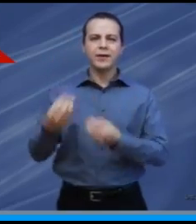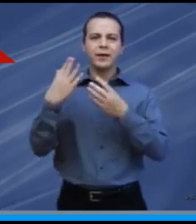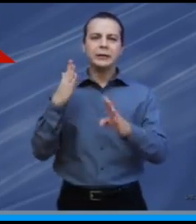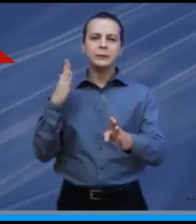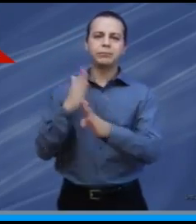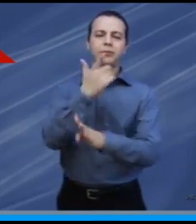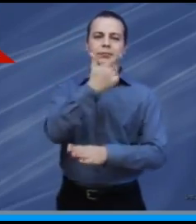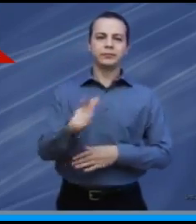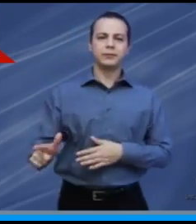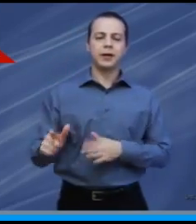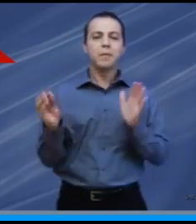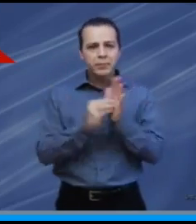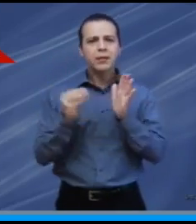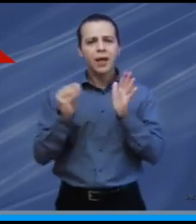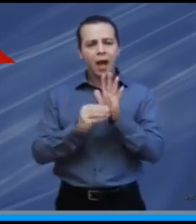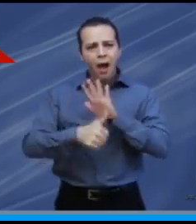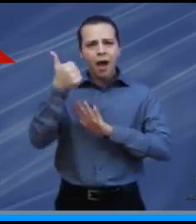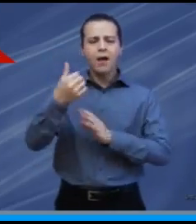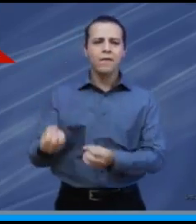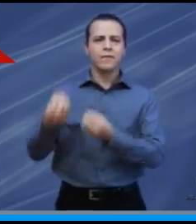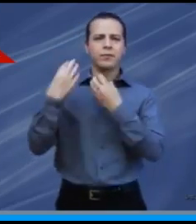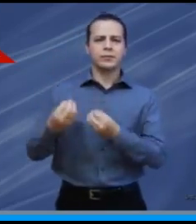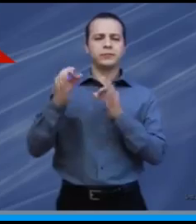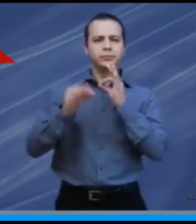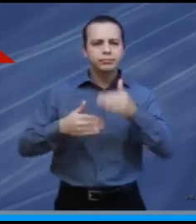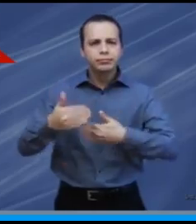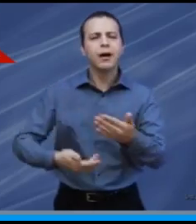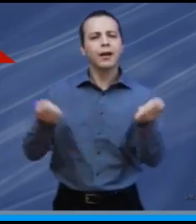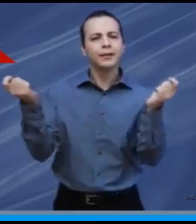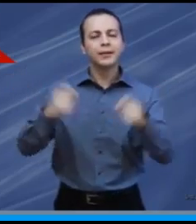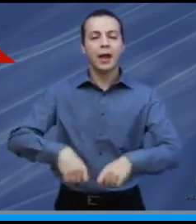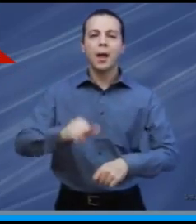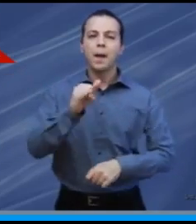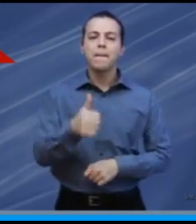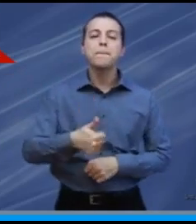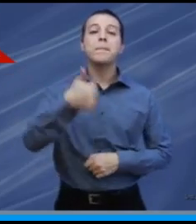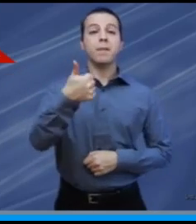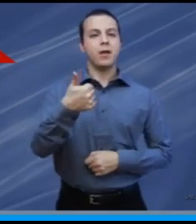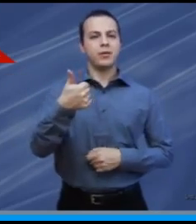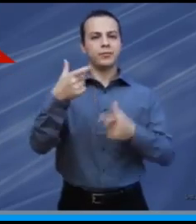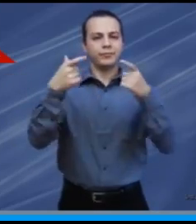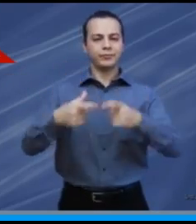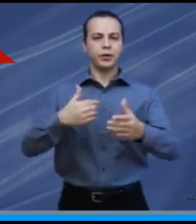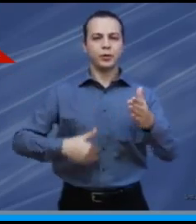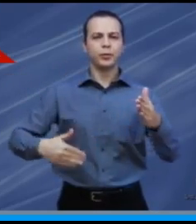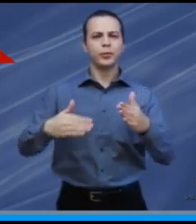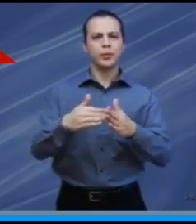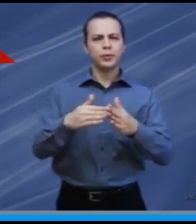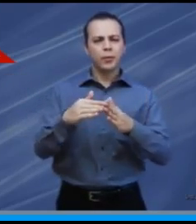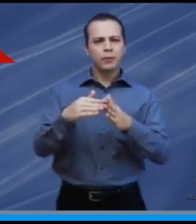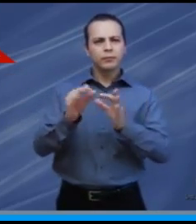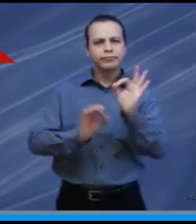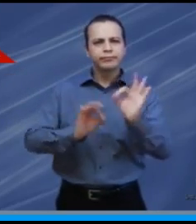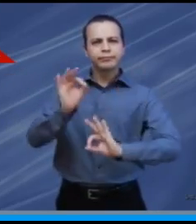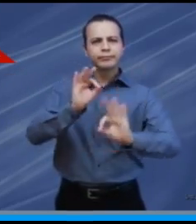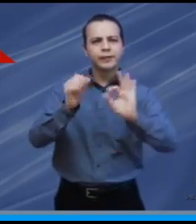o desencontro da informação. E as informações são, inclusive, conflitantes. Então, eu acho que, primeiro de tudo, vamos tentar